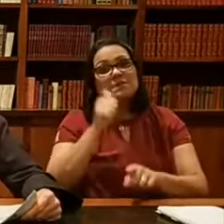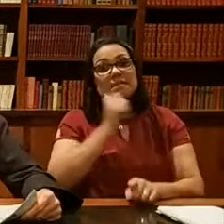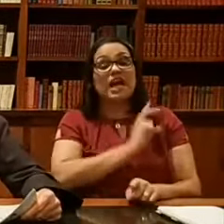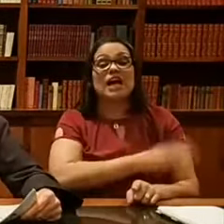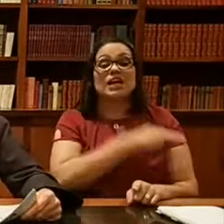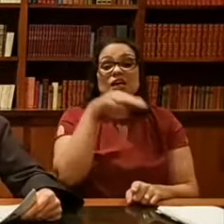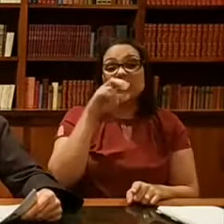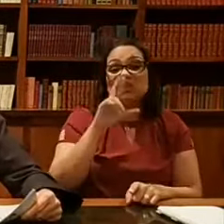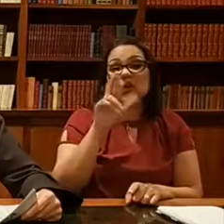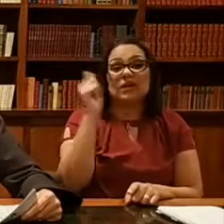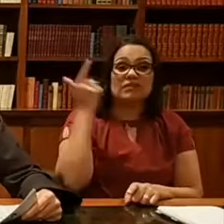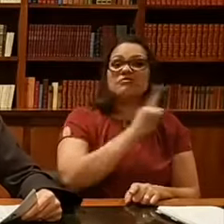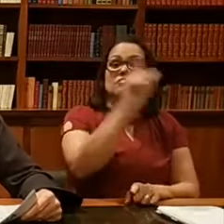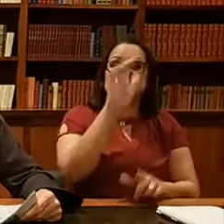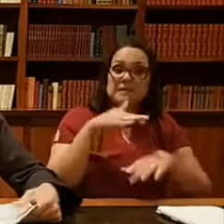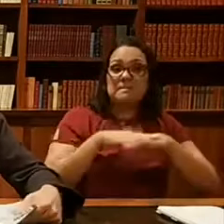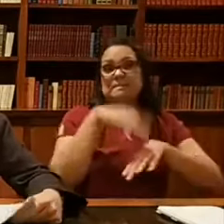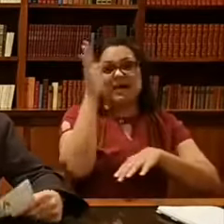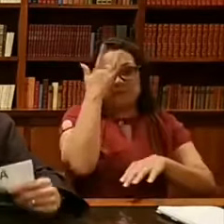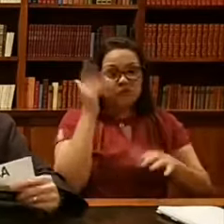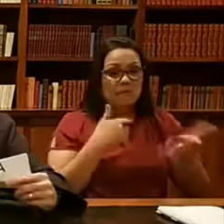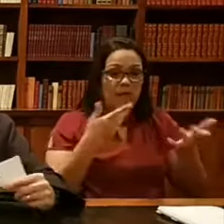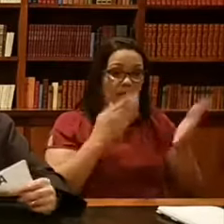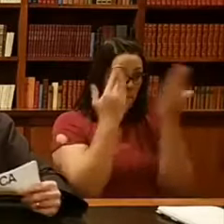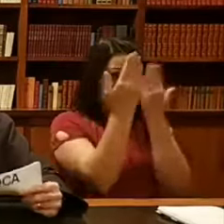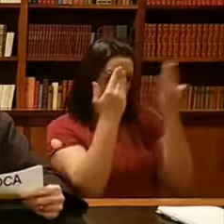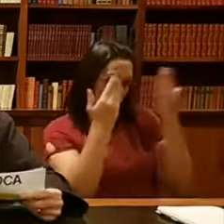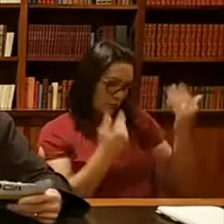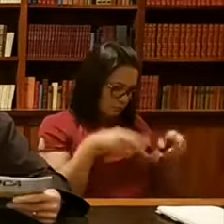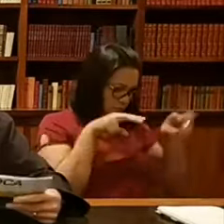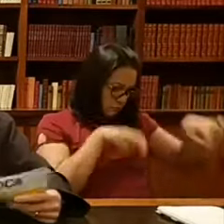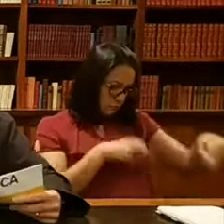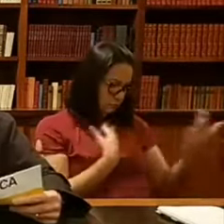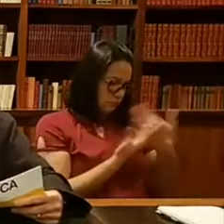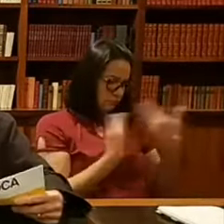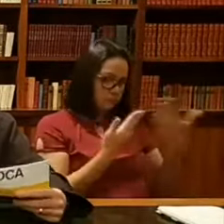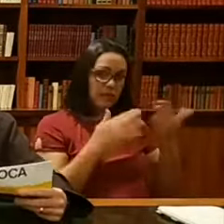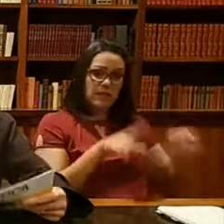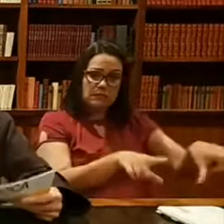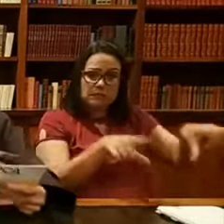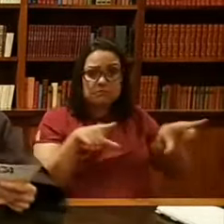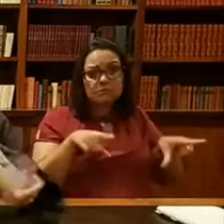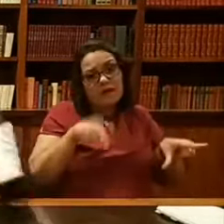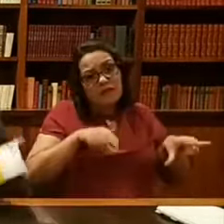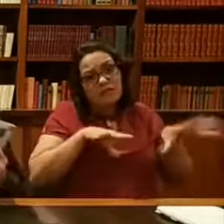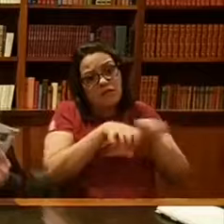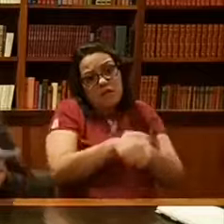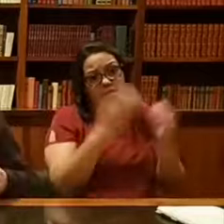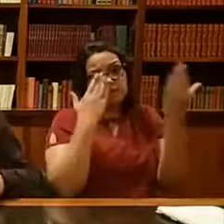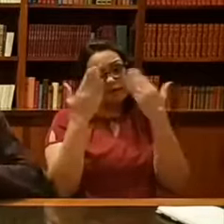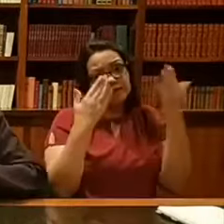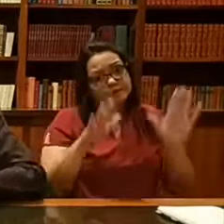para ela atender aí com o seu diploma de psicologia. Mas vamos em frente